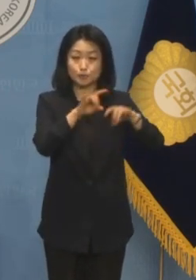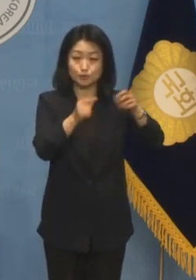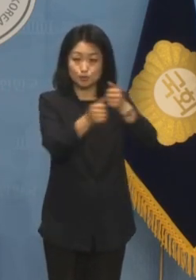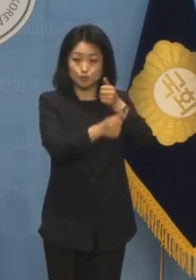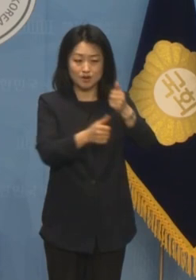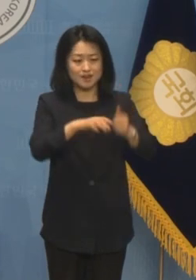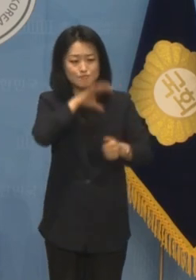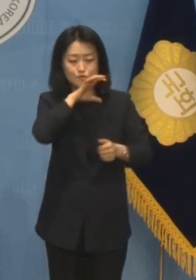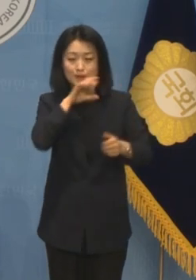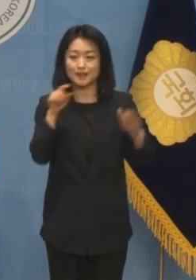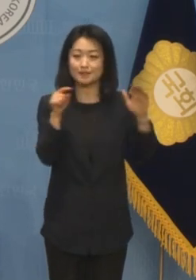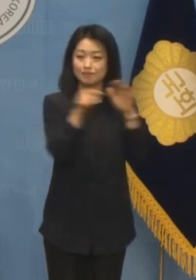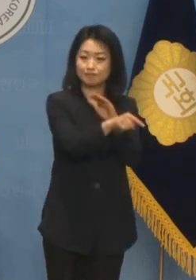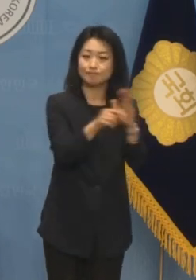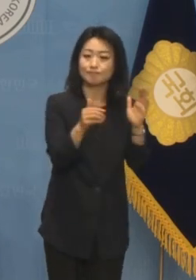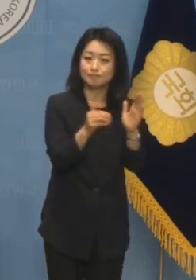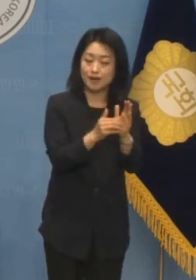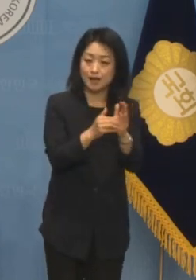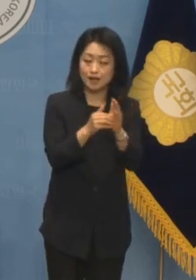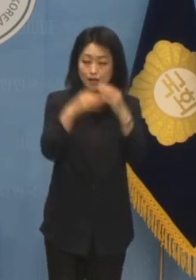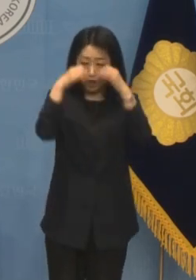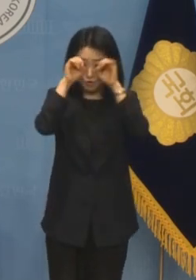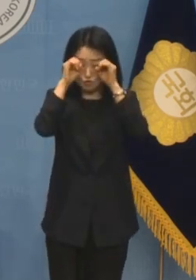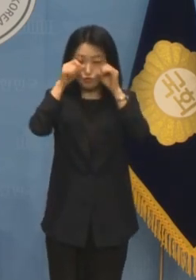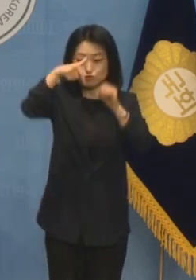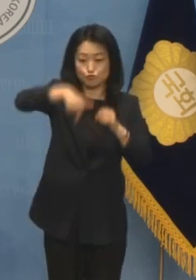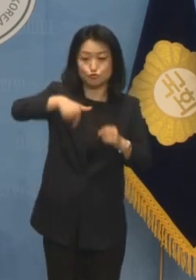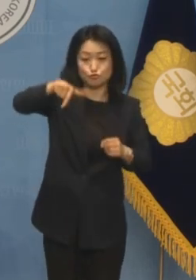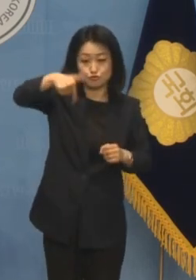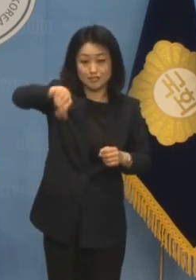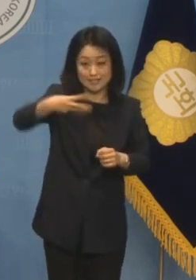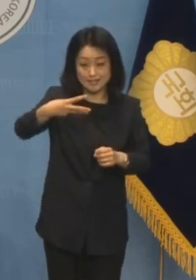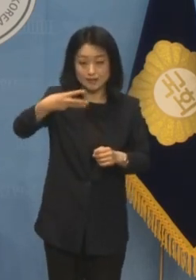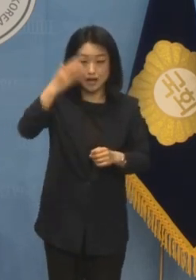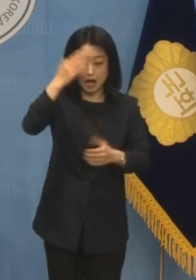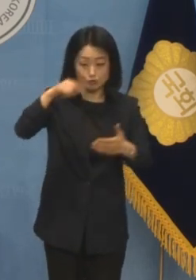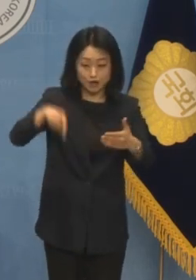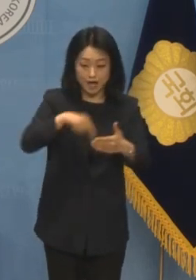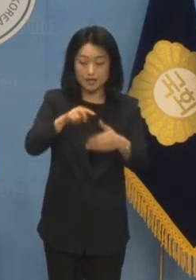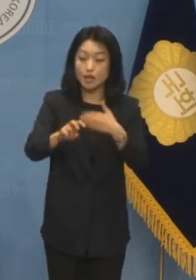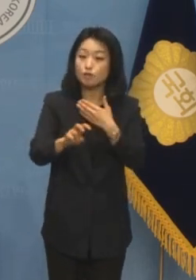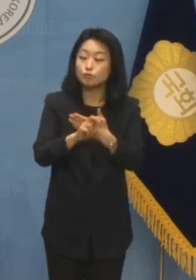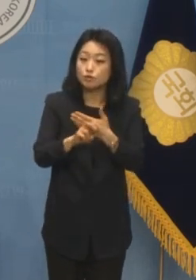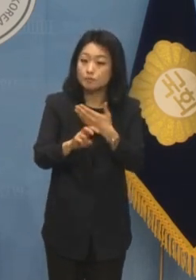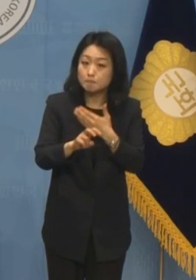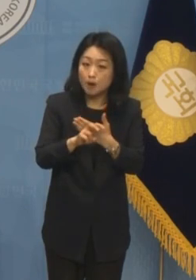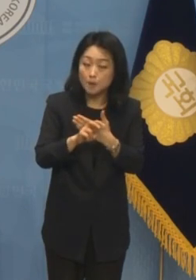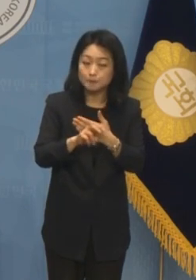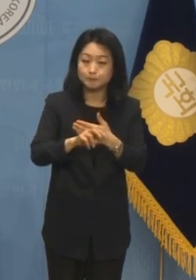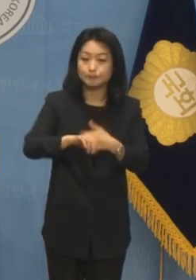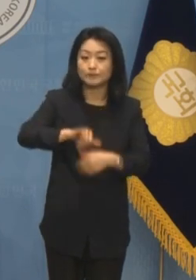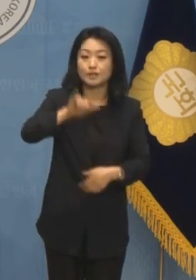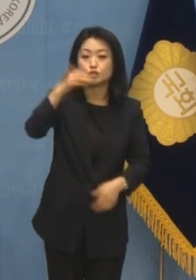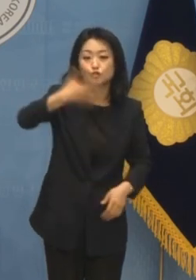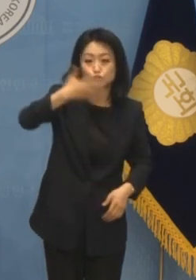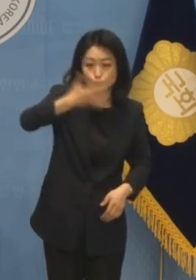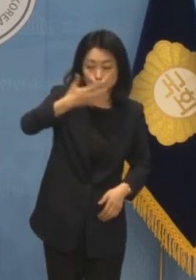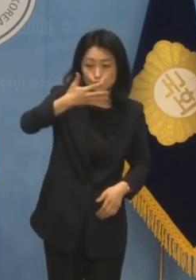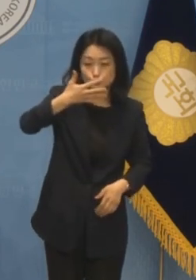방문했습니다. 구글 측이 한국 내 불법 유해 유튜브 콘텐츠에